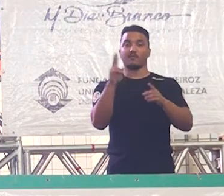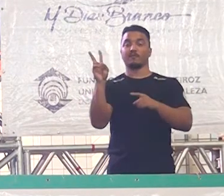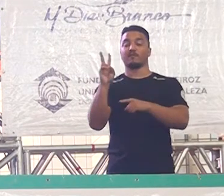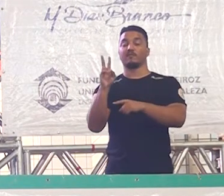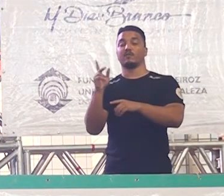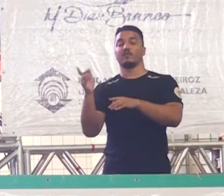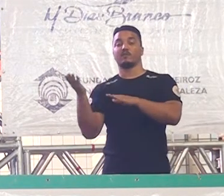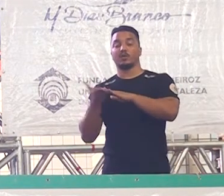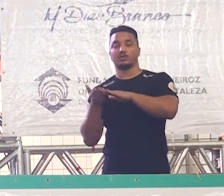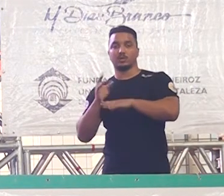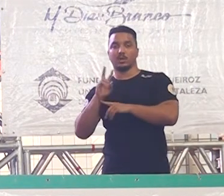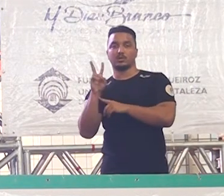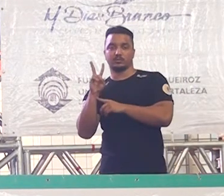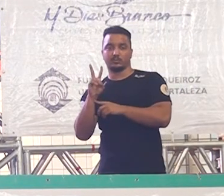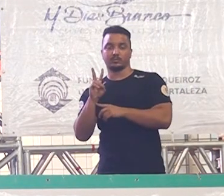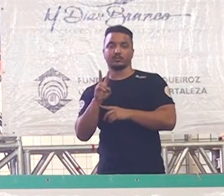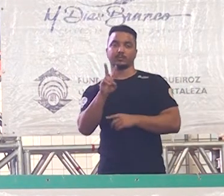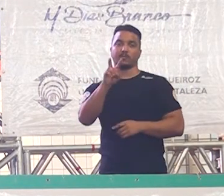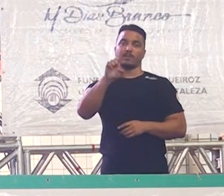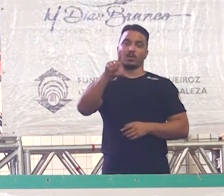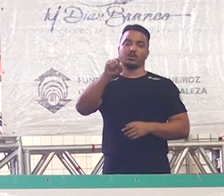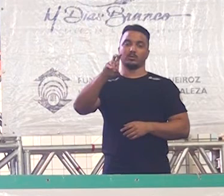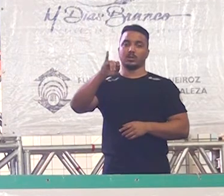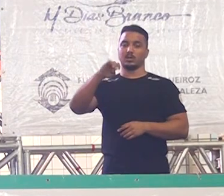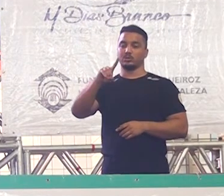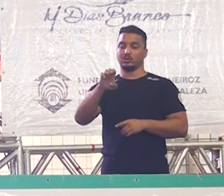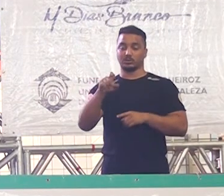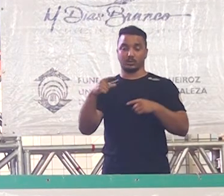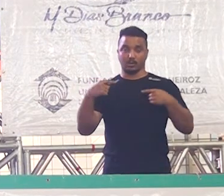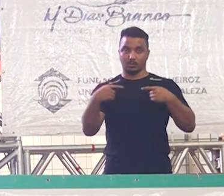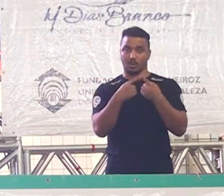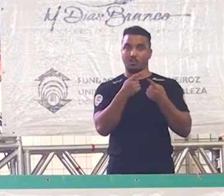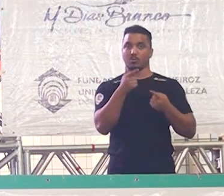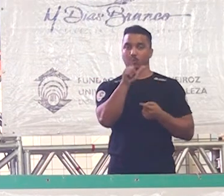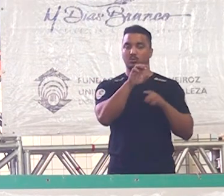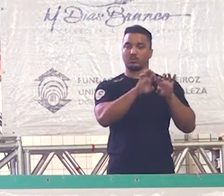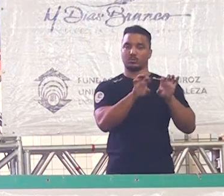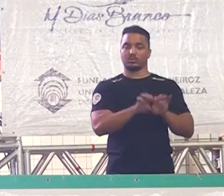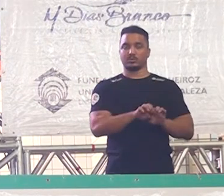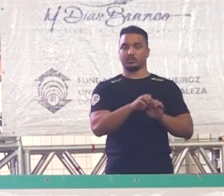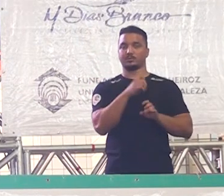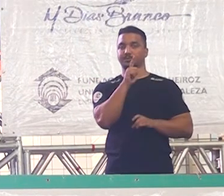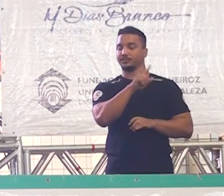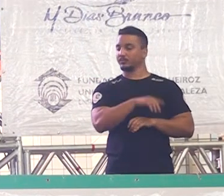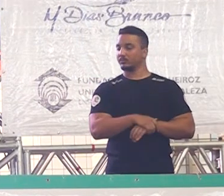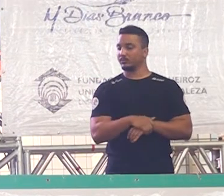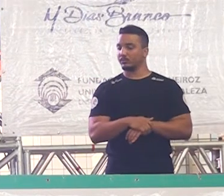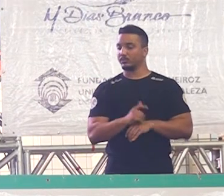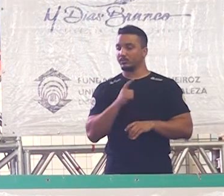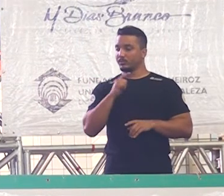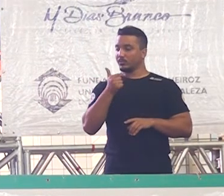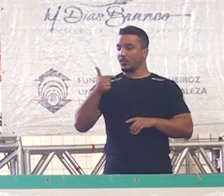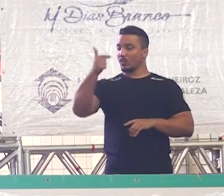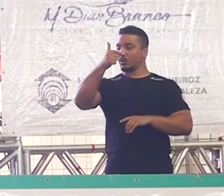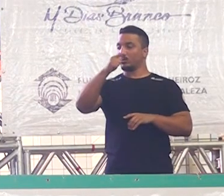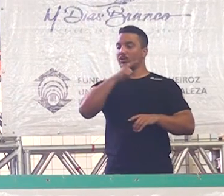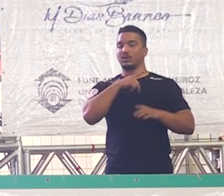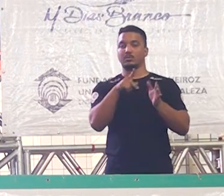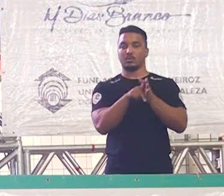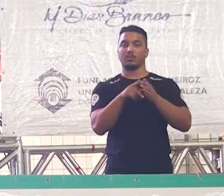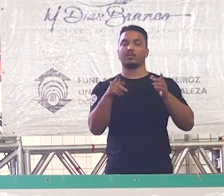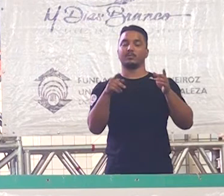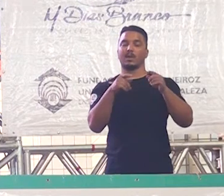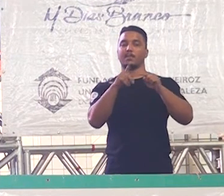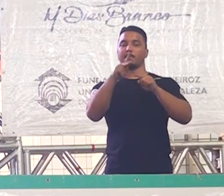velocidade, a equação que relaciona distância com velocidade é Torricelli. E a velocidade está ao quadrado, logo esse gráfico deve ter o formato de